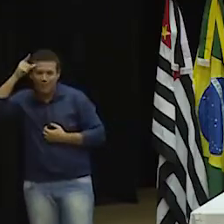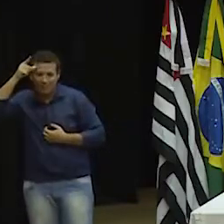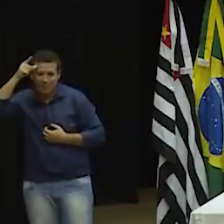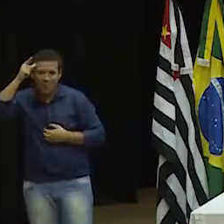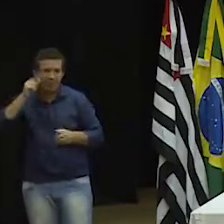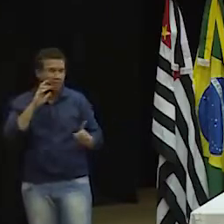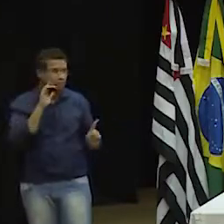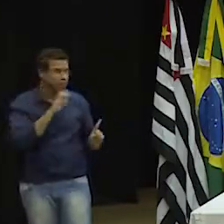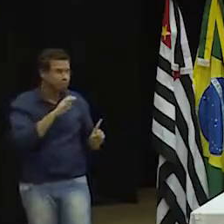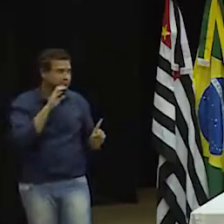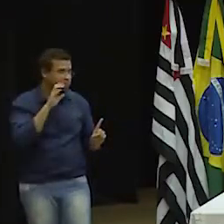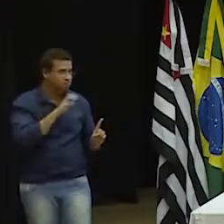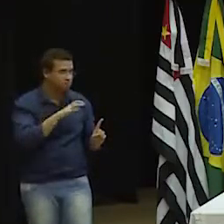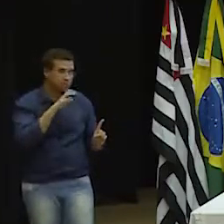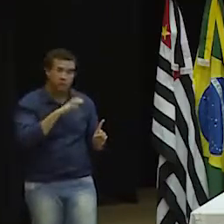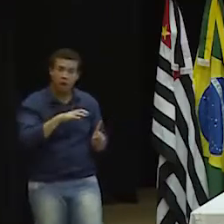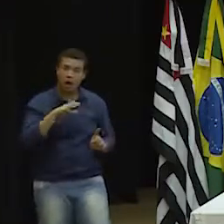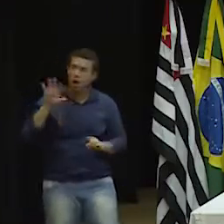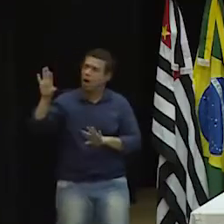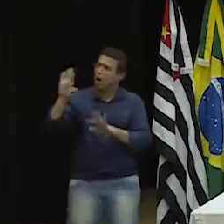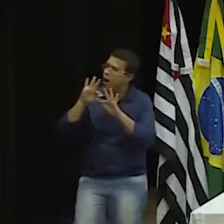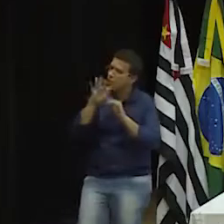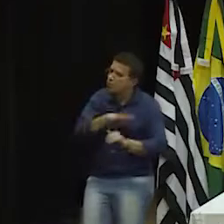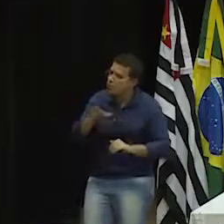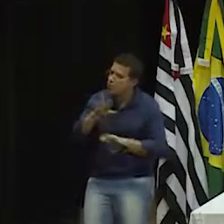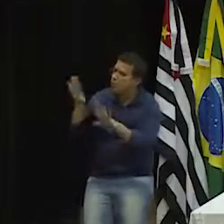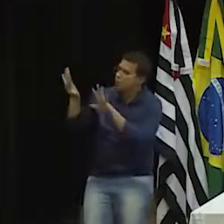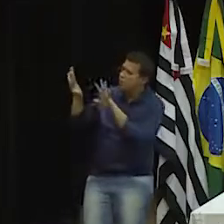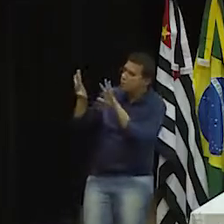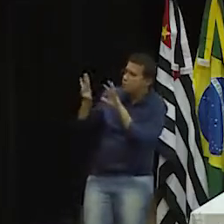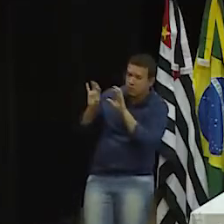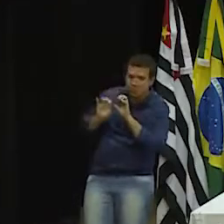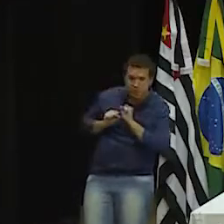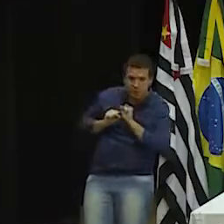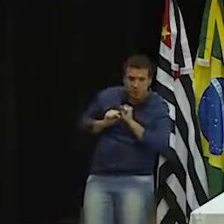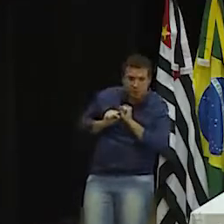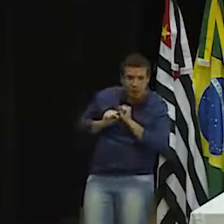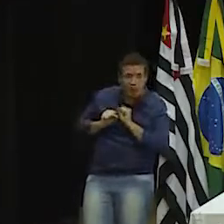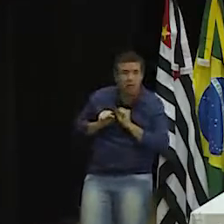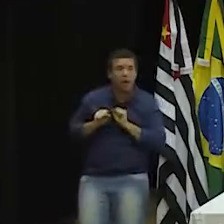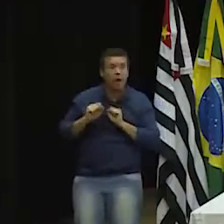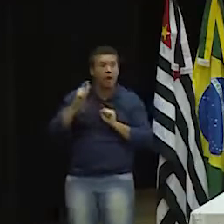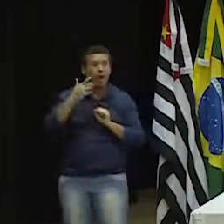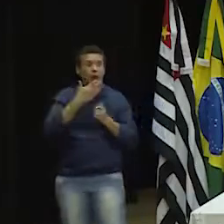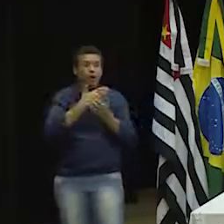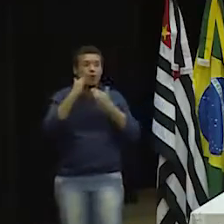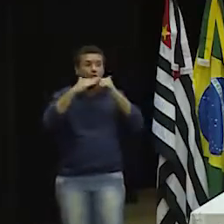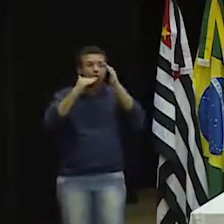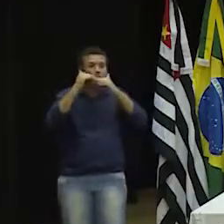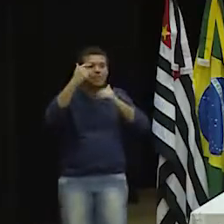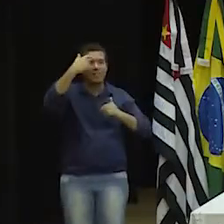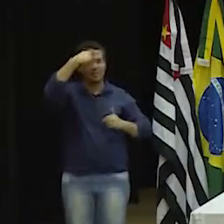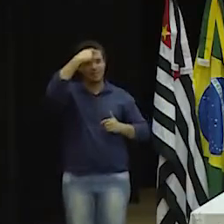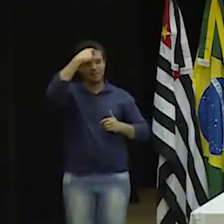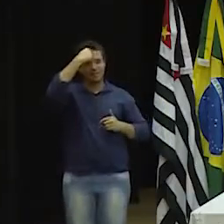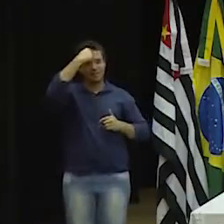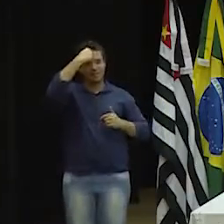isso é cultural. E há essa influência, a criança vai se apropriando desses aspectos e